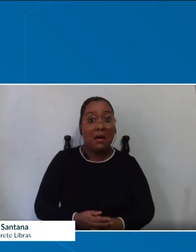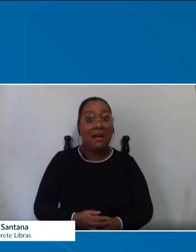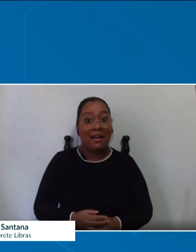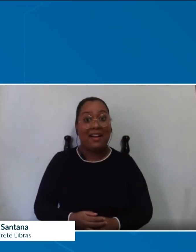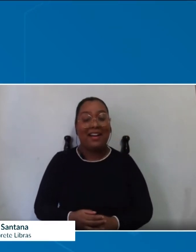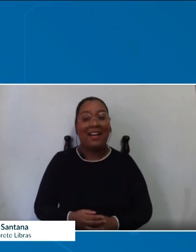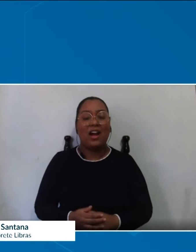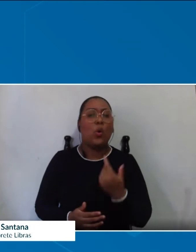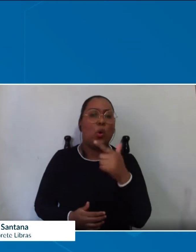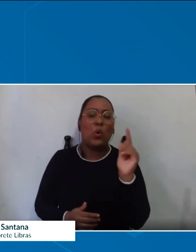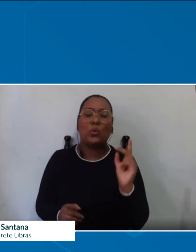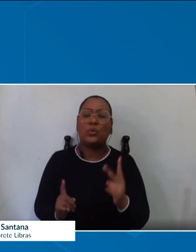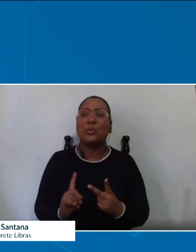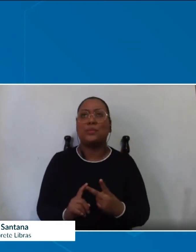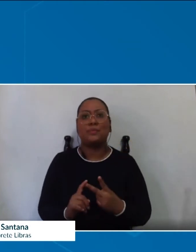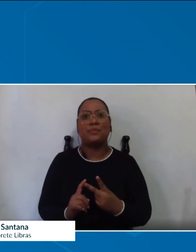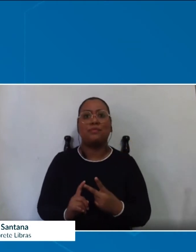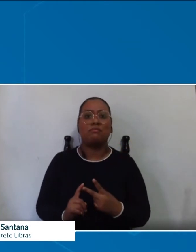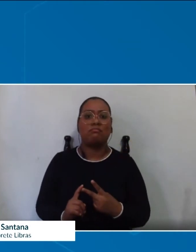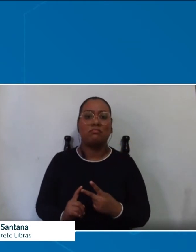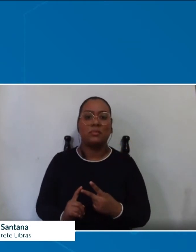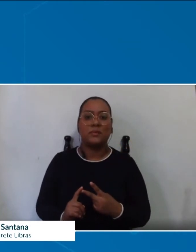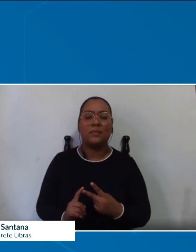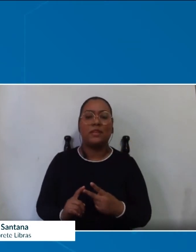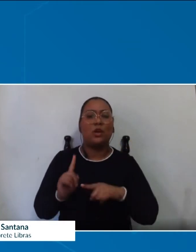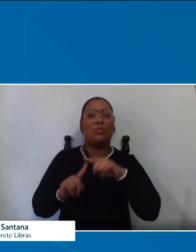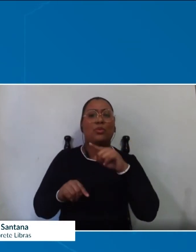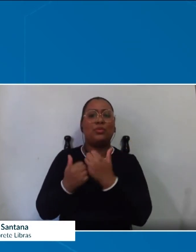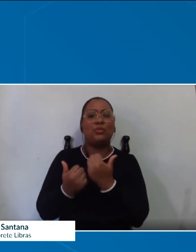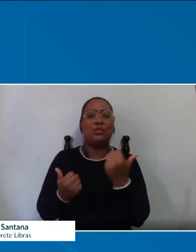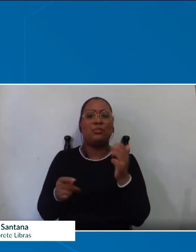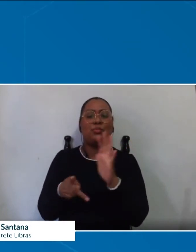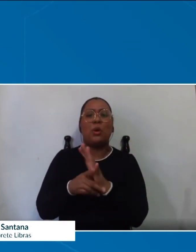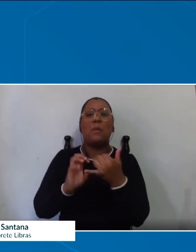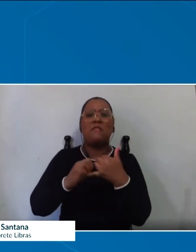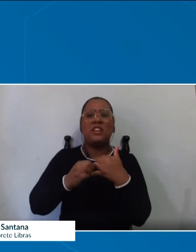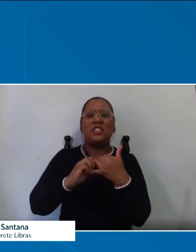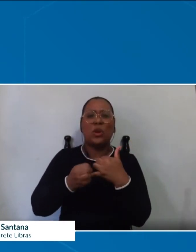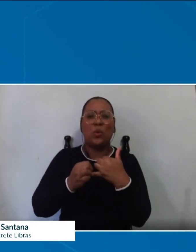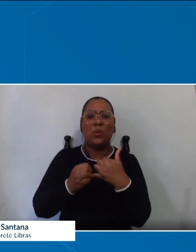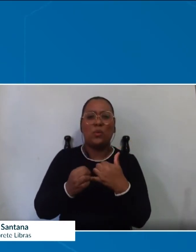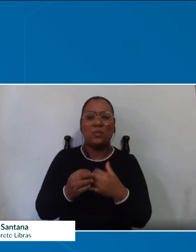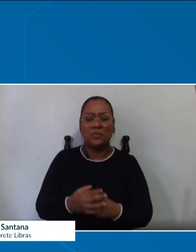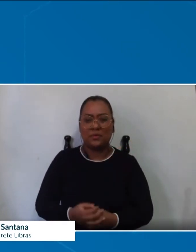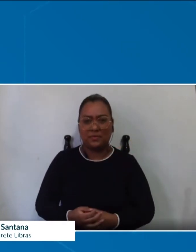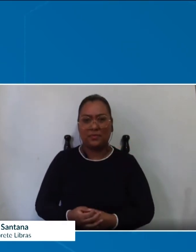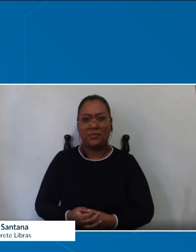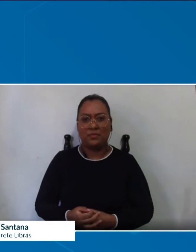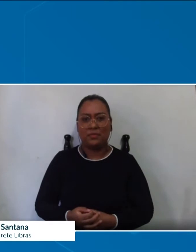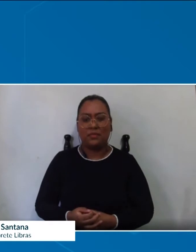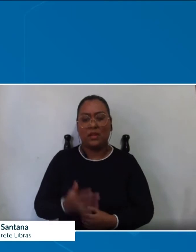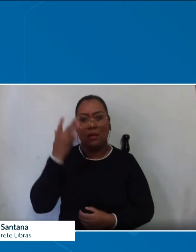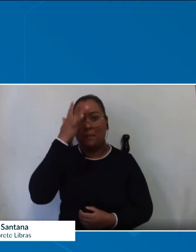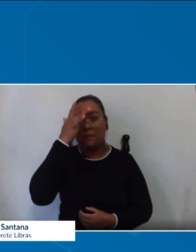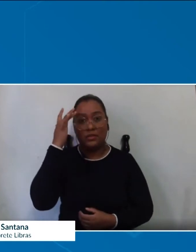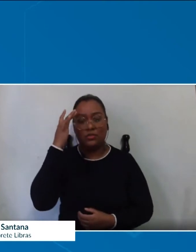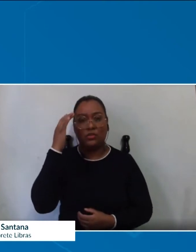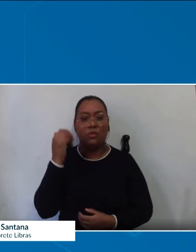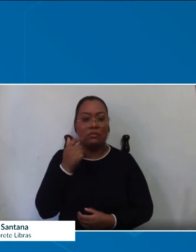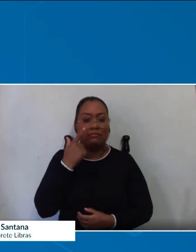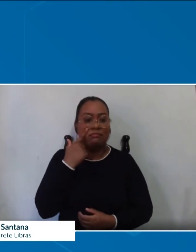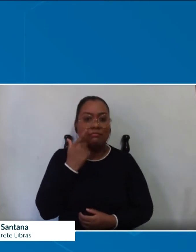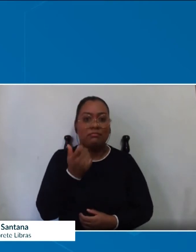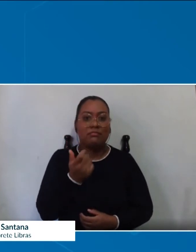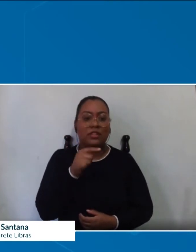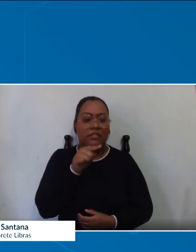nessa linha, foi trabalhar com os subprodutos da indústria de feijão. O consumidor tem interesse no